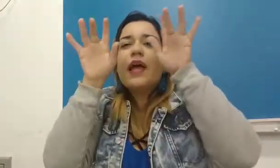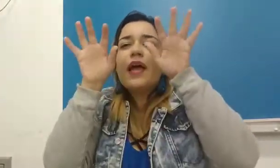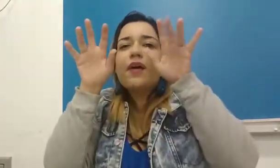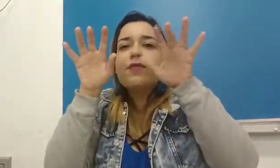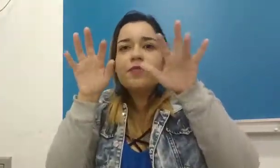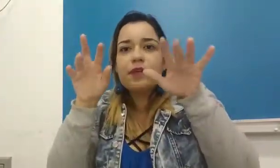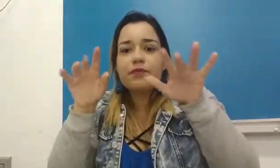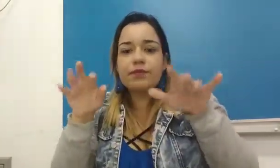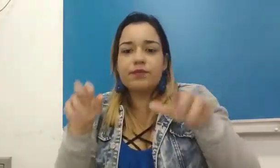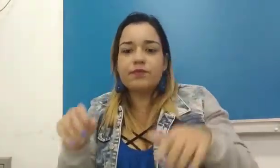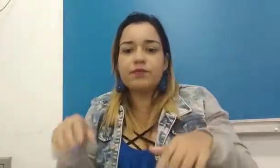neve,